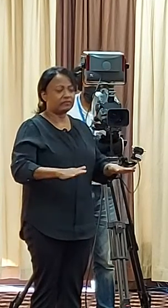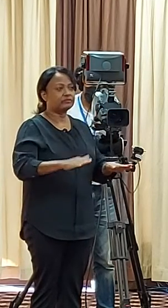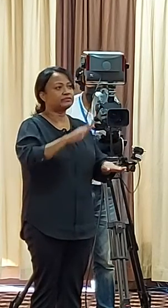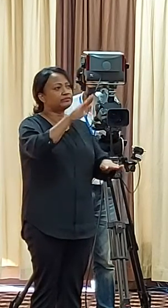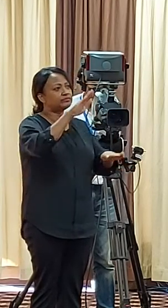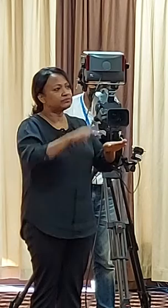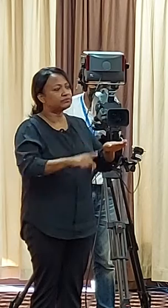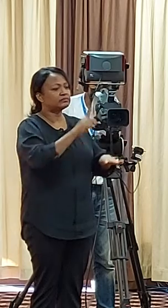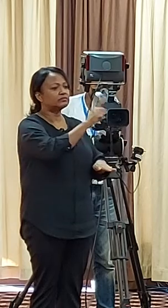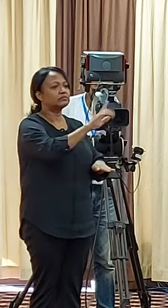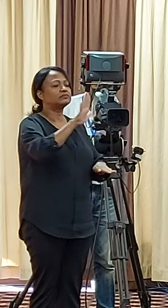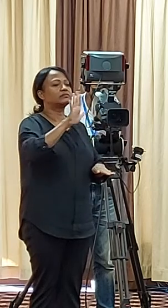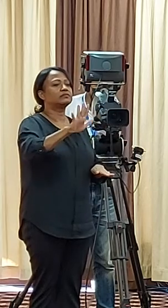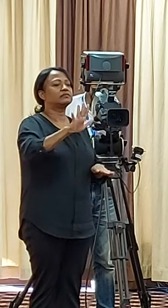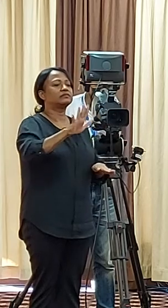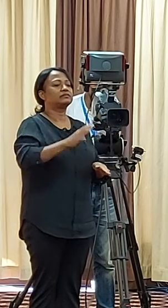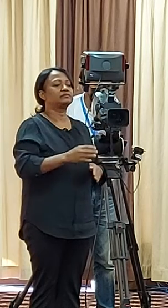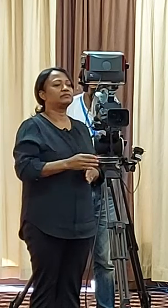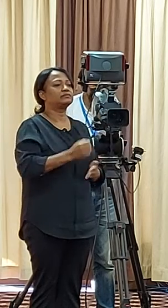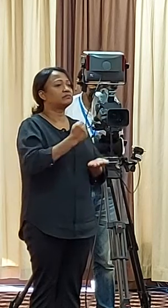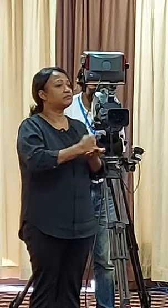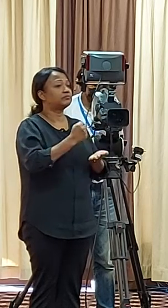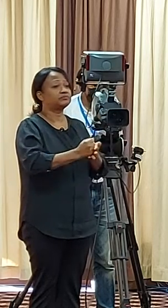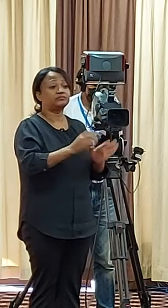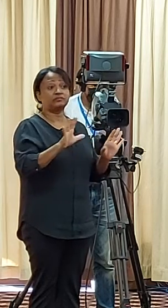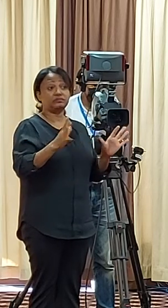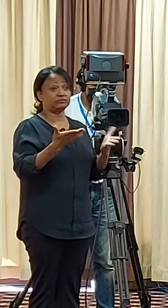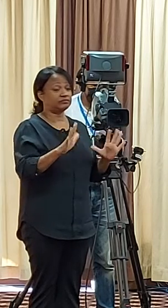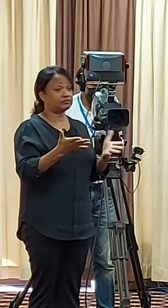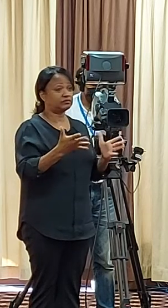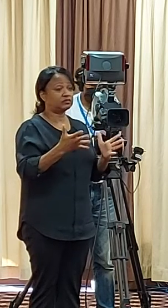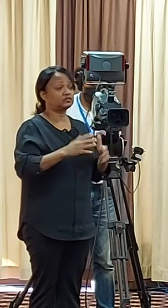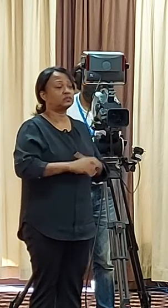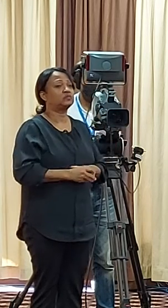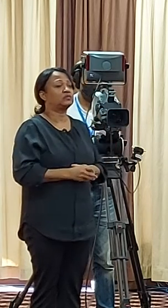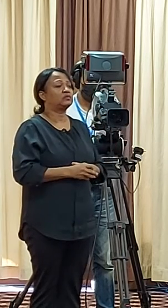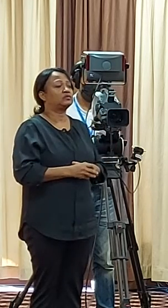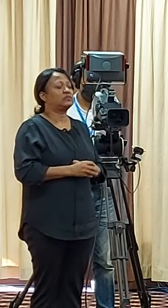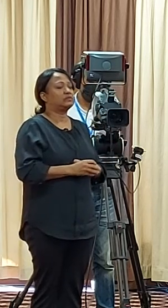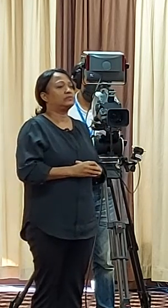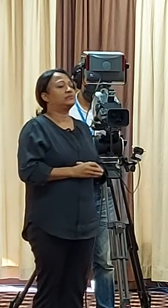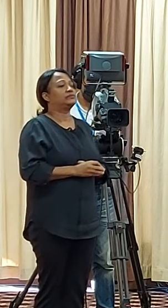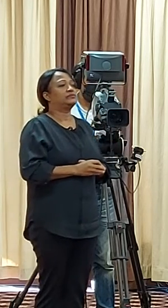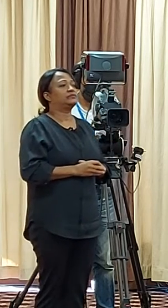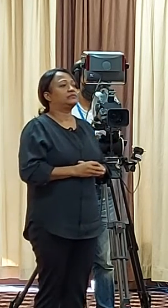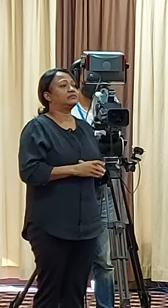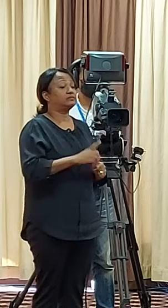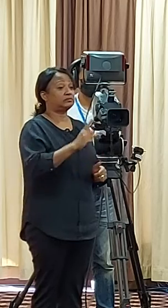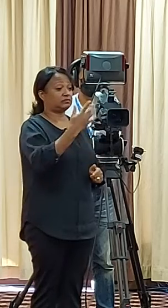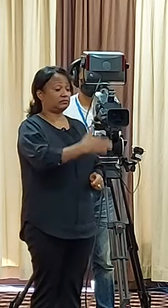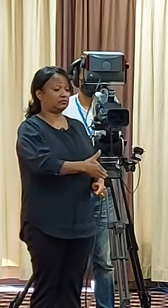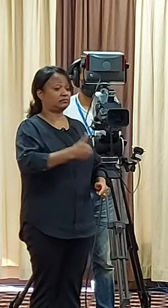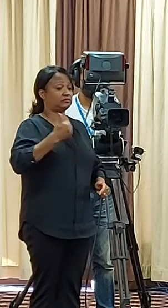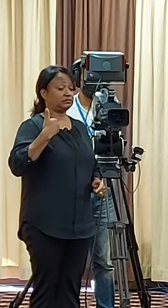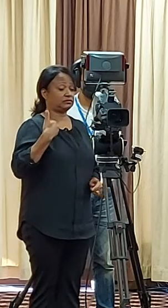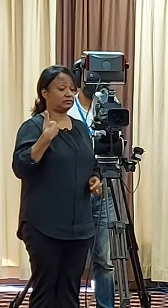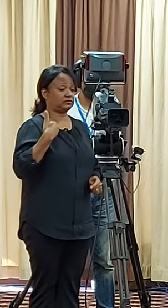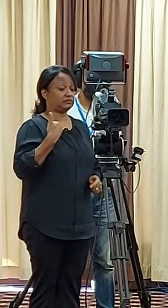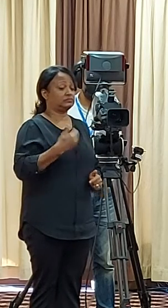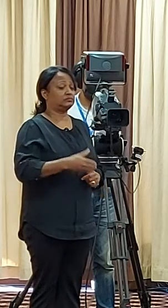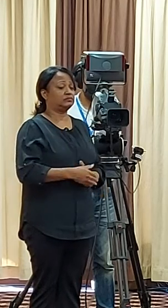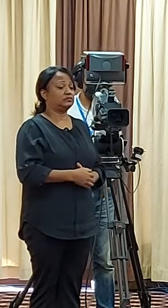de 15 ans. Qui participent à une pension invalide, disent un critère d'âge. Nos premiers ministres,